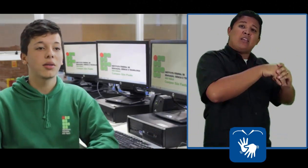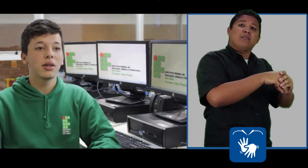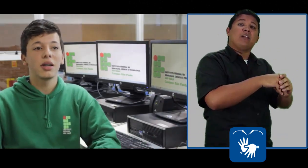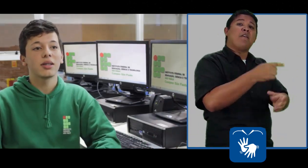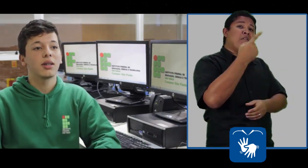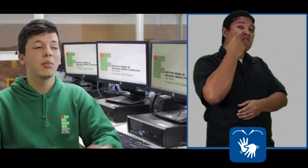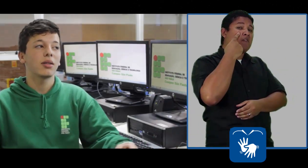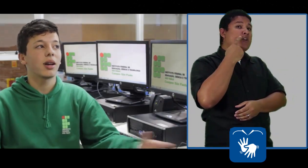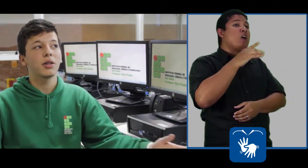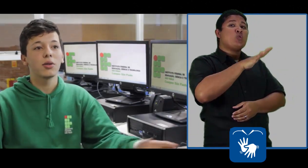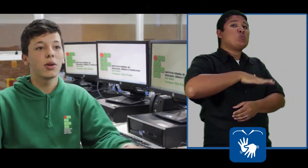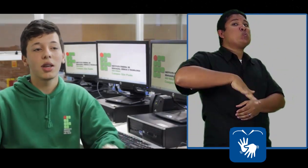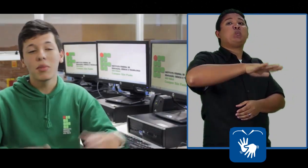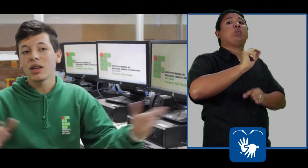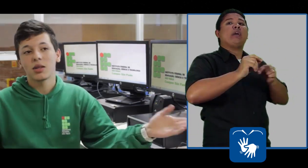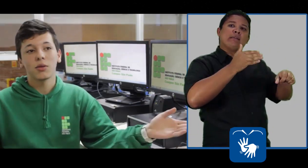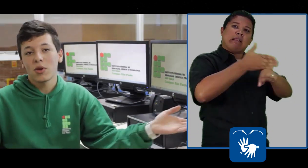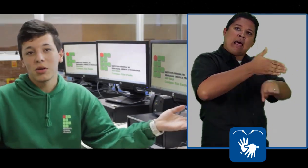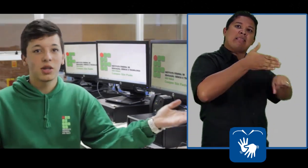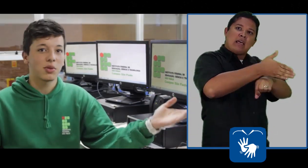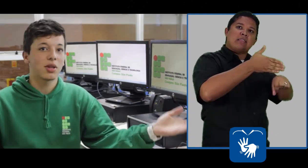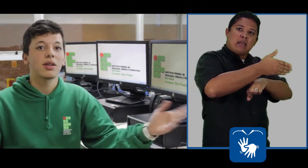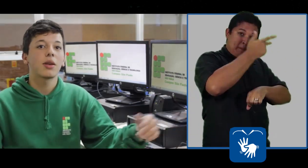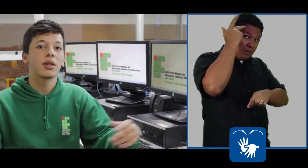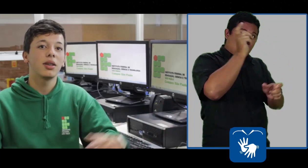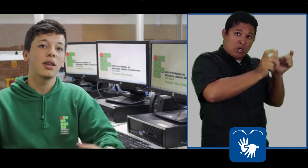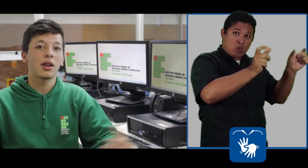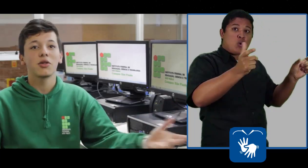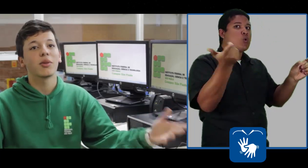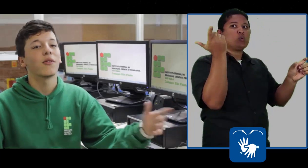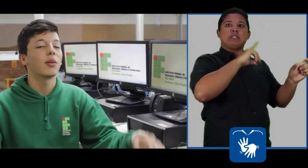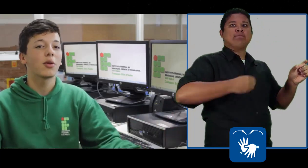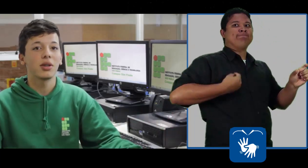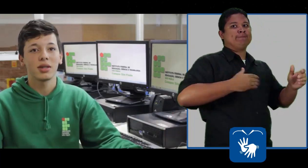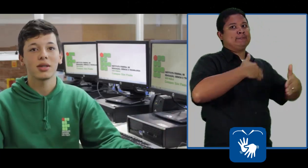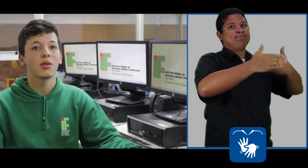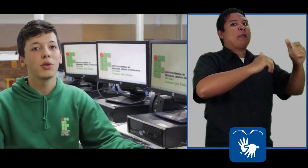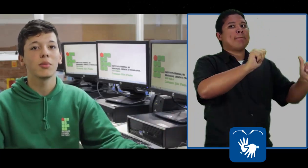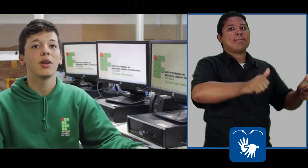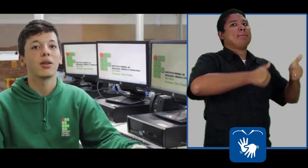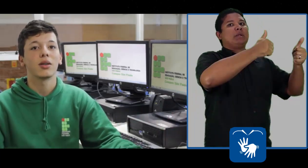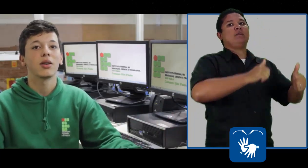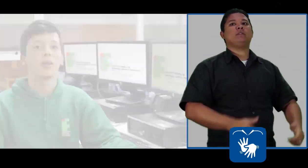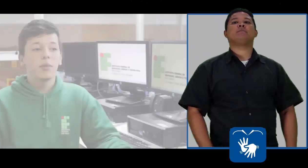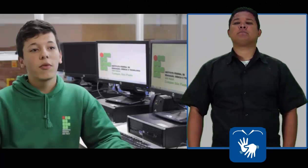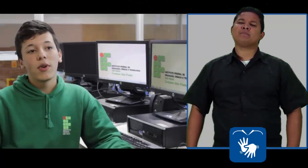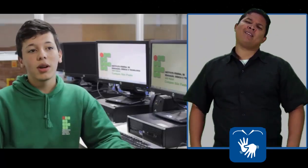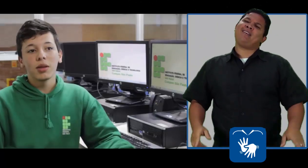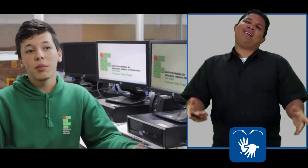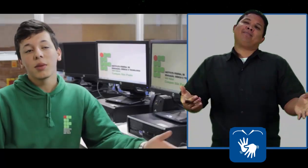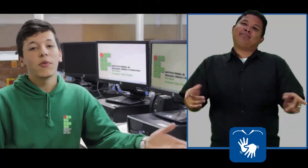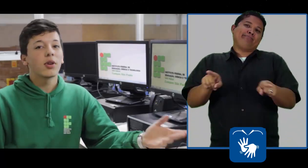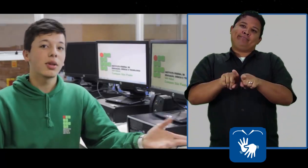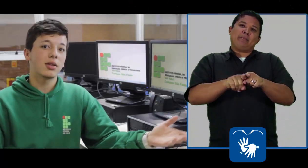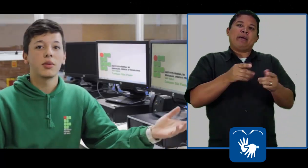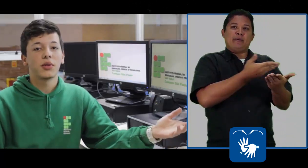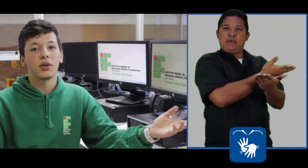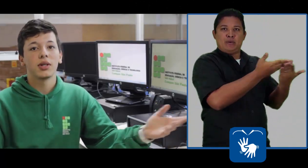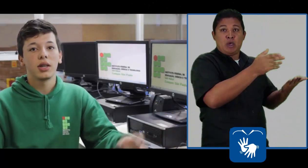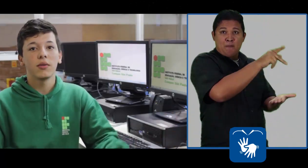tenho certeza que metade ou até mais, quase todas as pessoas que entraram aqui, entraram de uma forma e com certeza saíram muito melhor. E fora também a formação dos professores, aqui